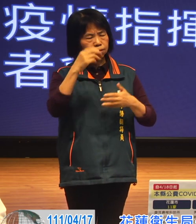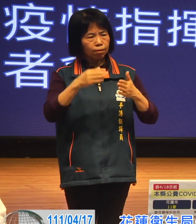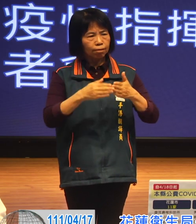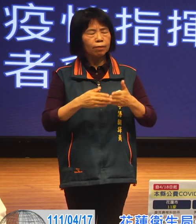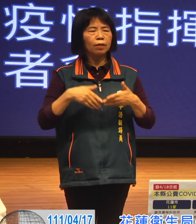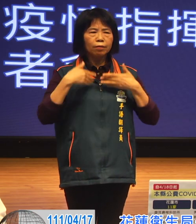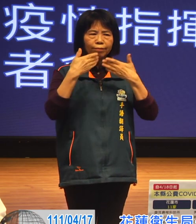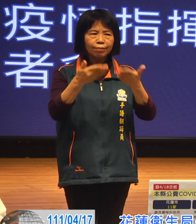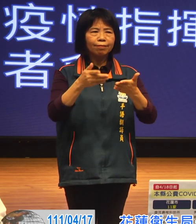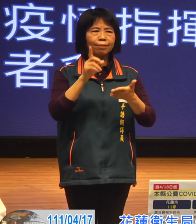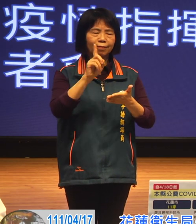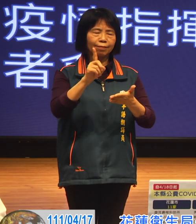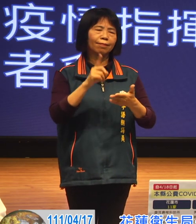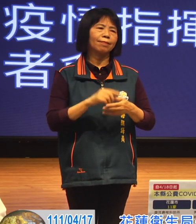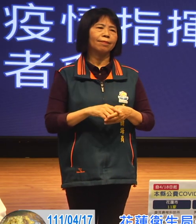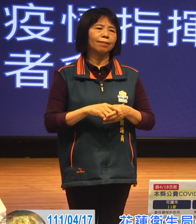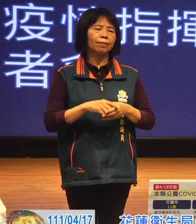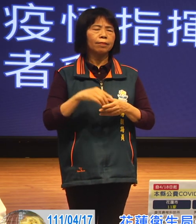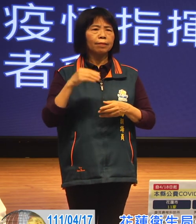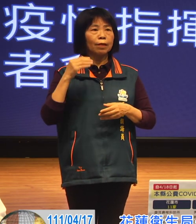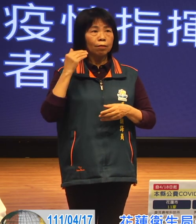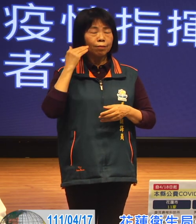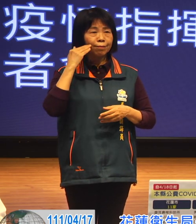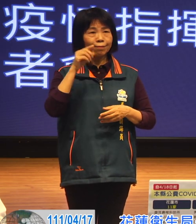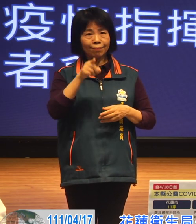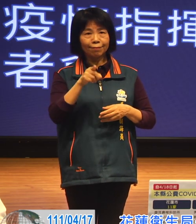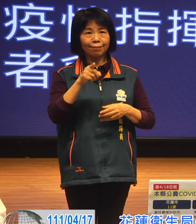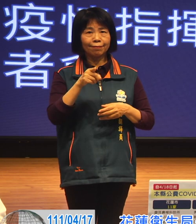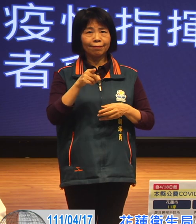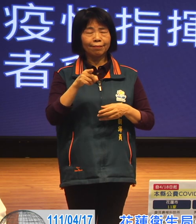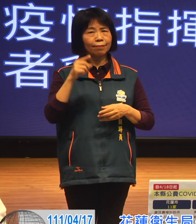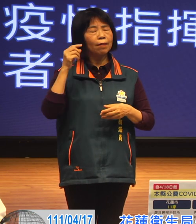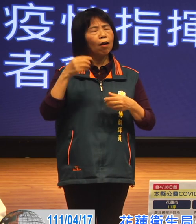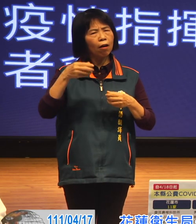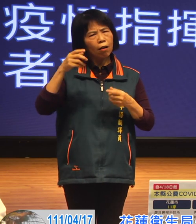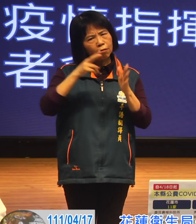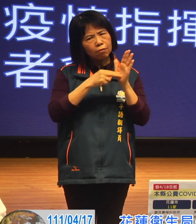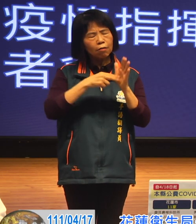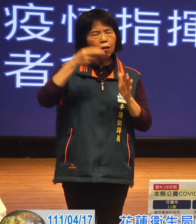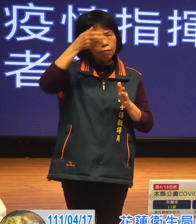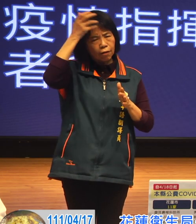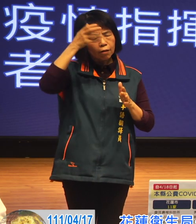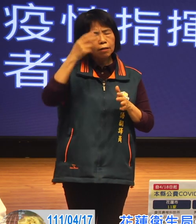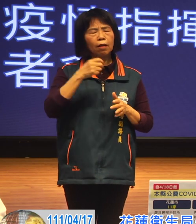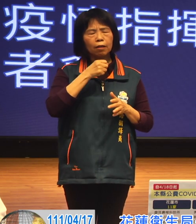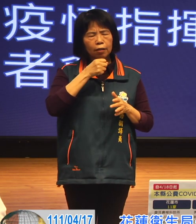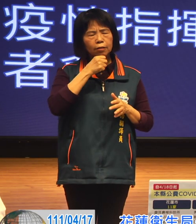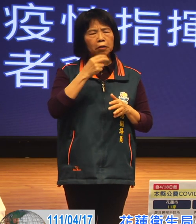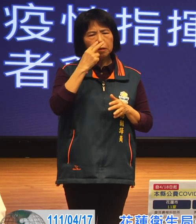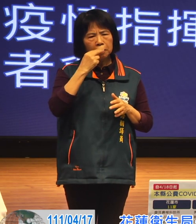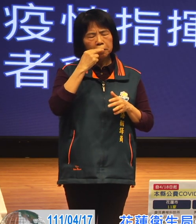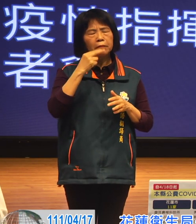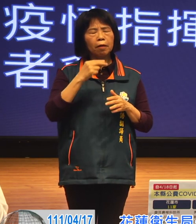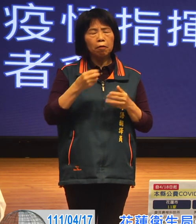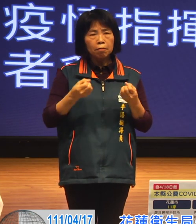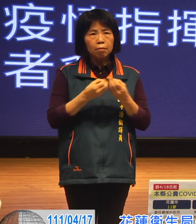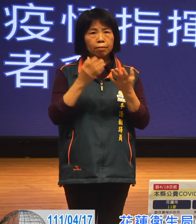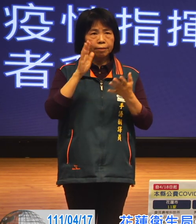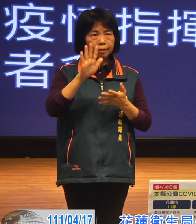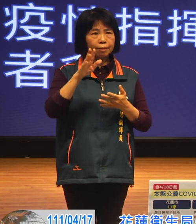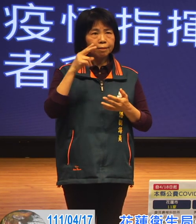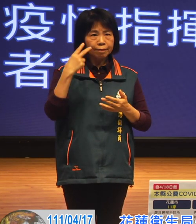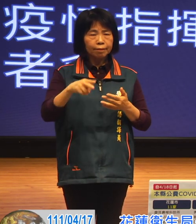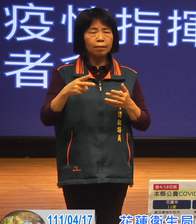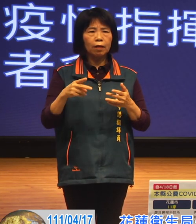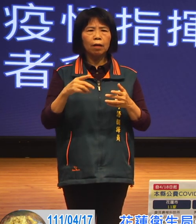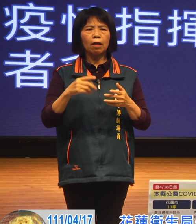快筛试剂。也就是说你可能有一些这些比如说发烧咳嗽流鼻涕这些症状，那有一些